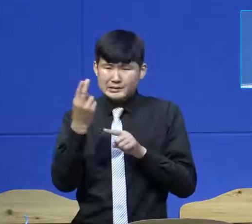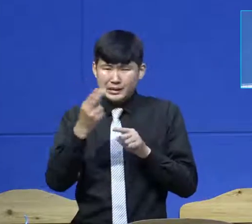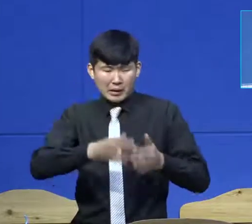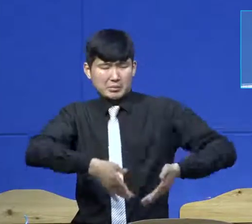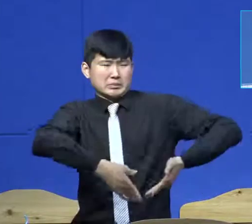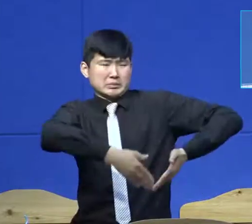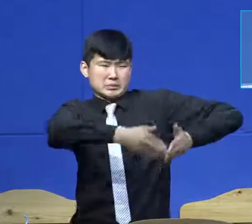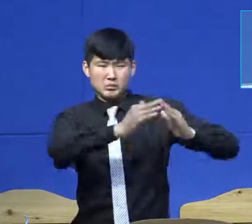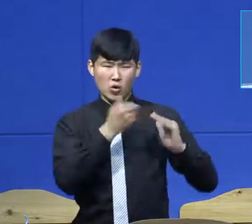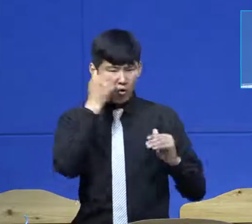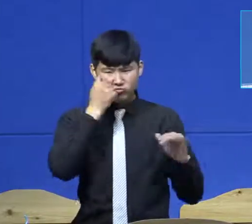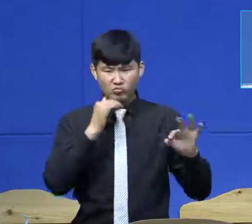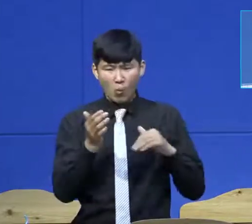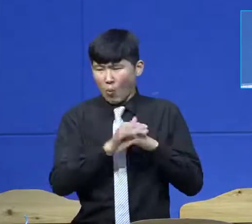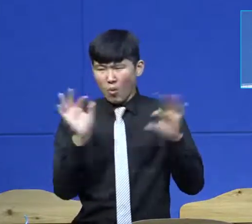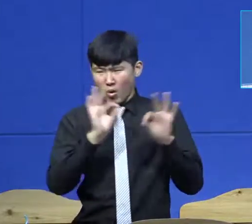өөхгүй байх аргыг хайсан.